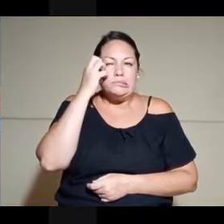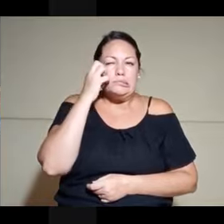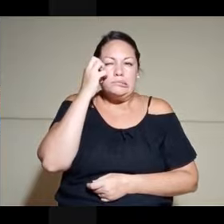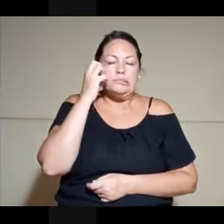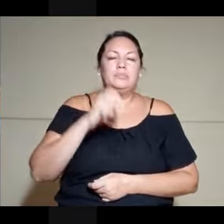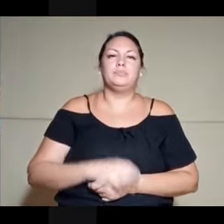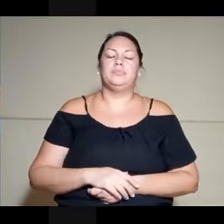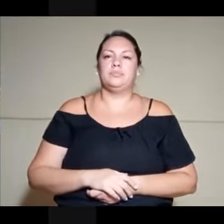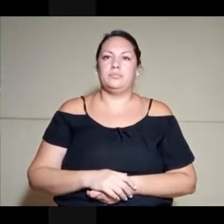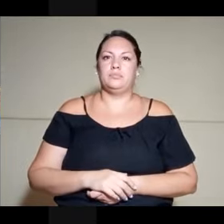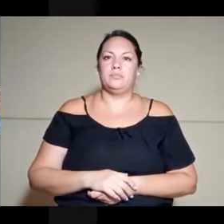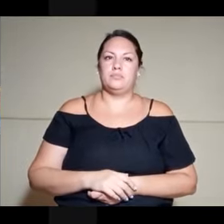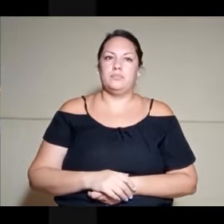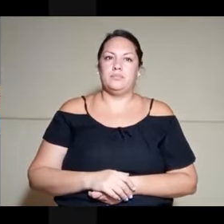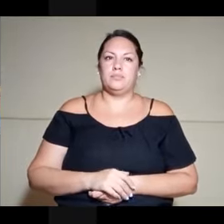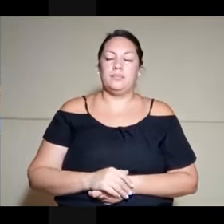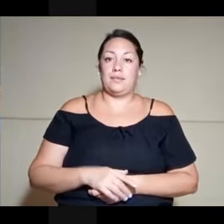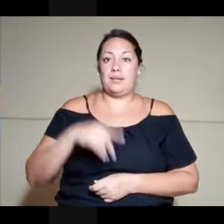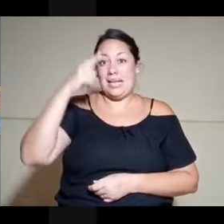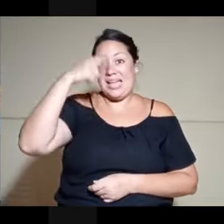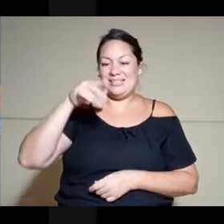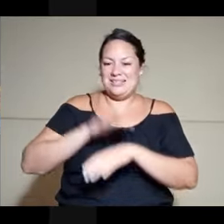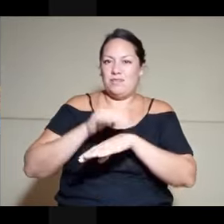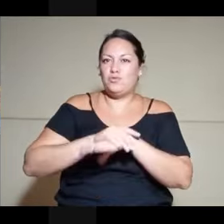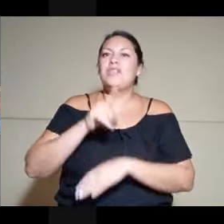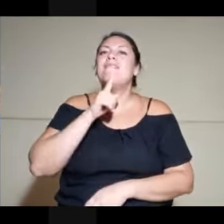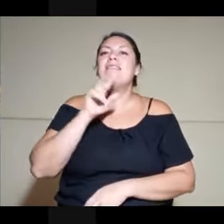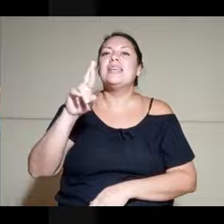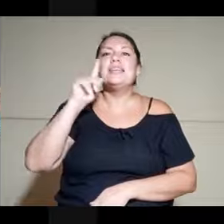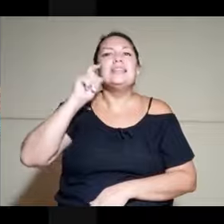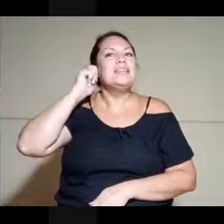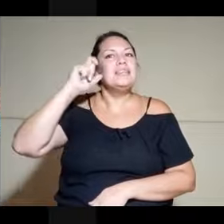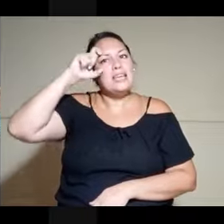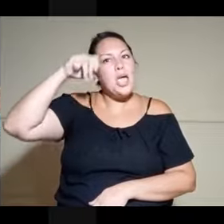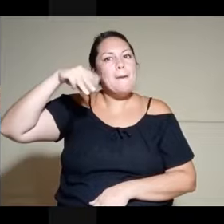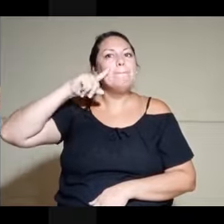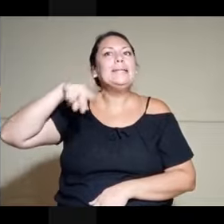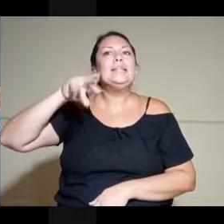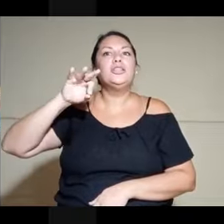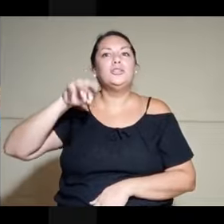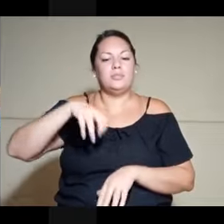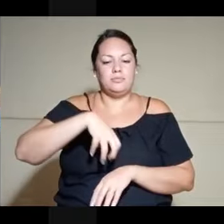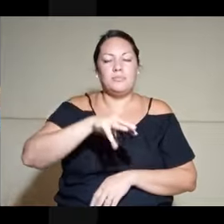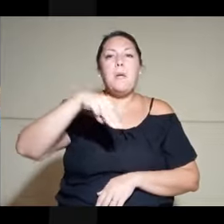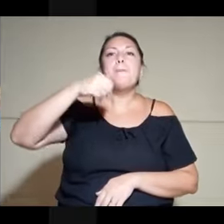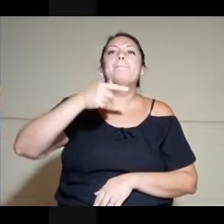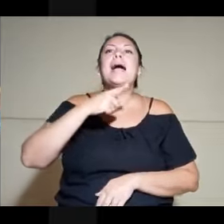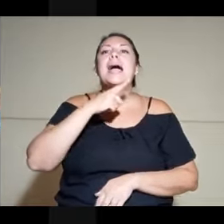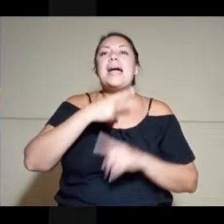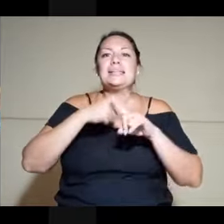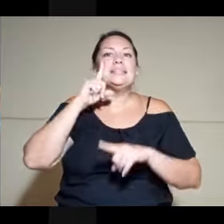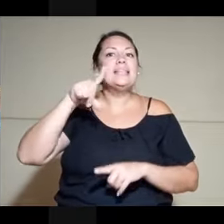el ojo en sí. La conjuntiva del ojo, que es la que pica, la que duele y la que produce ardor. Toda esa rama oftálmica la hace